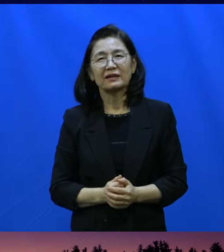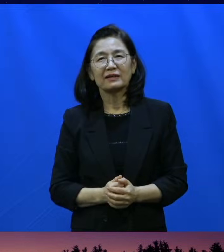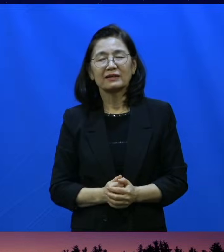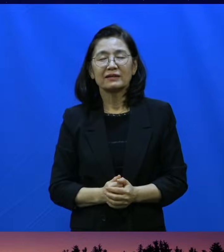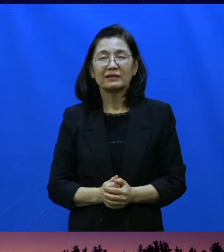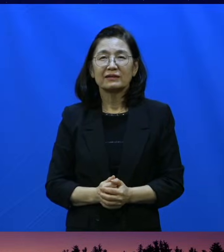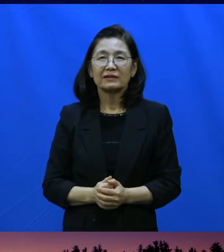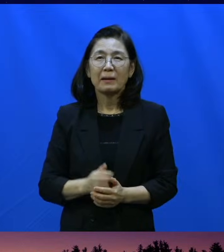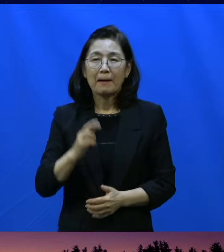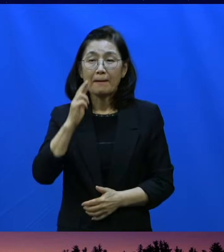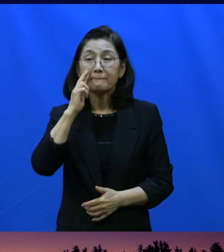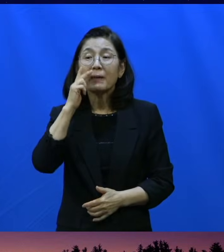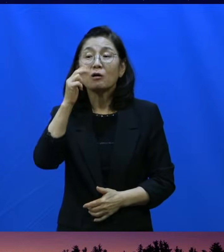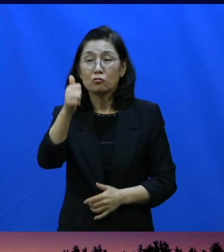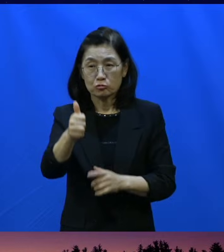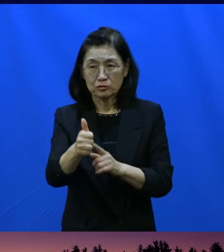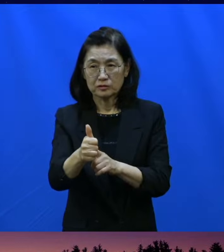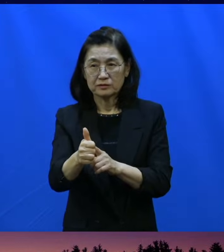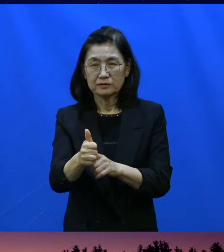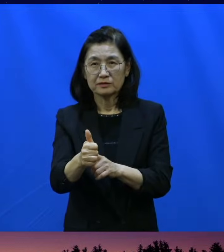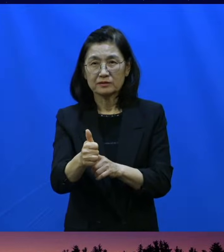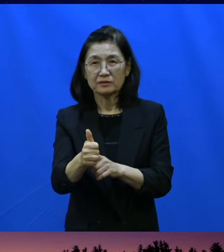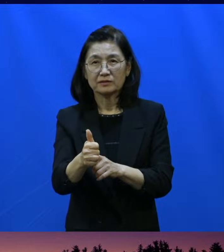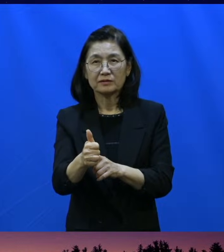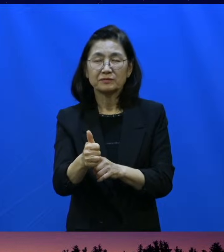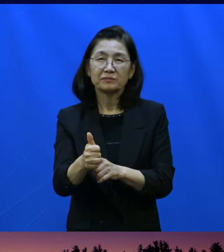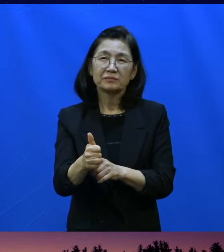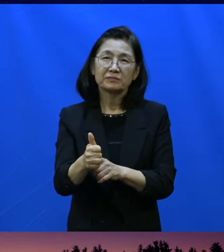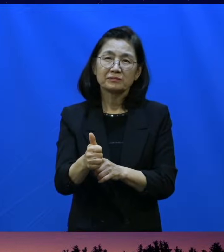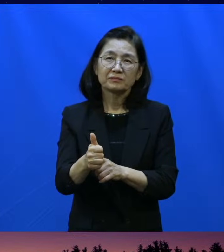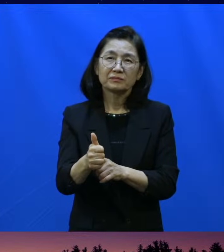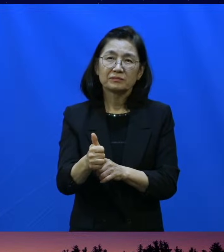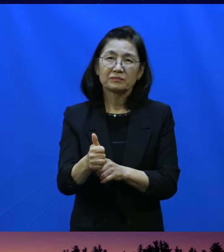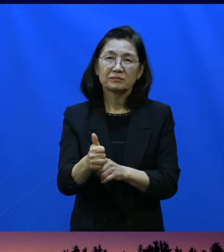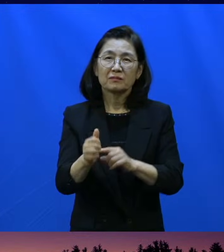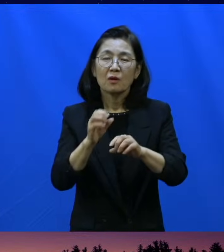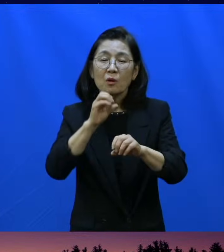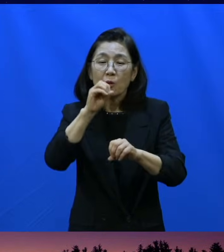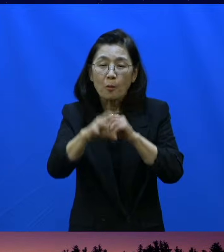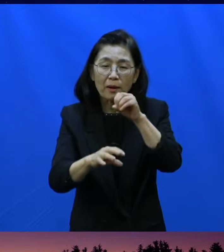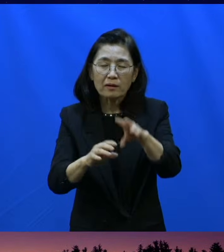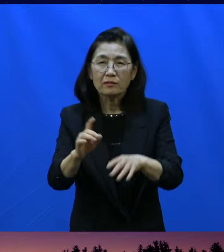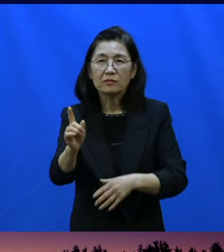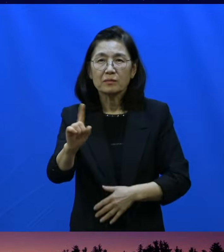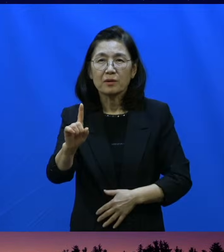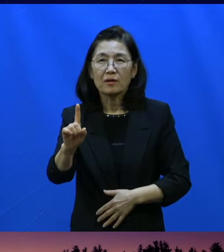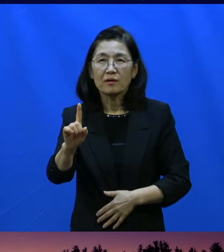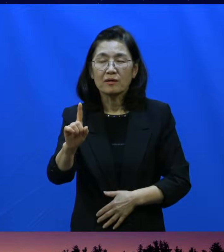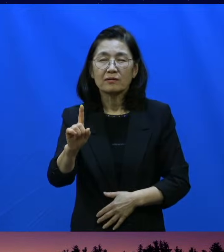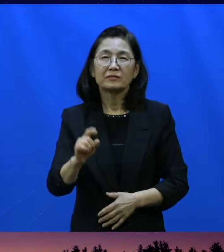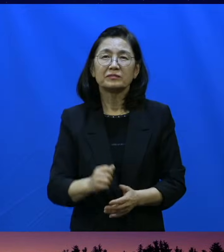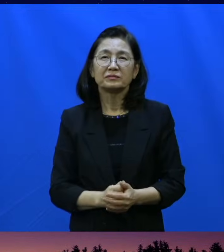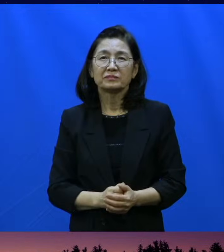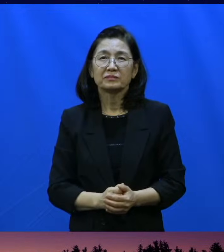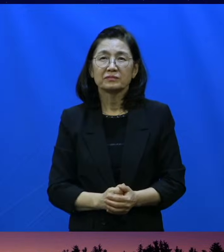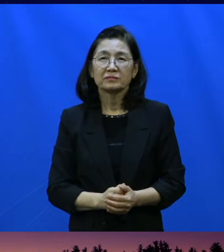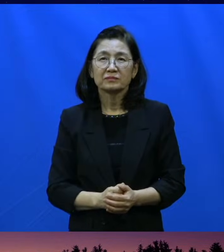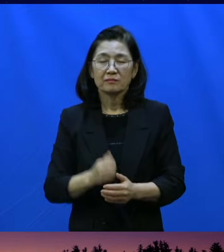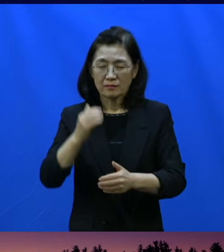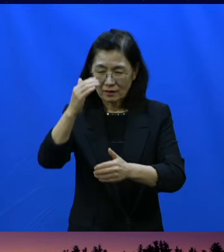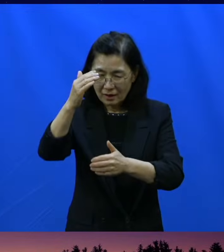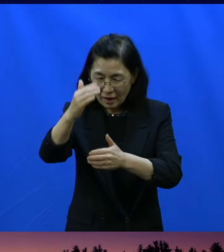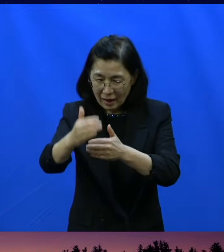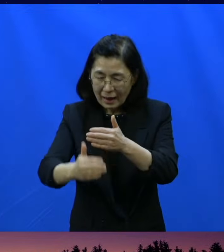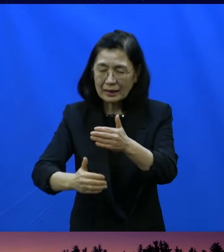근데 바울은 지금 그것을 자랑하고 있는 게 아니에요. 그죠? 진짜 자신의 그 주신 은혜가 뭔가를